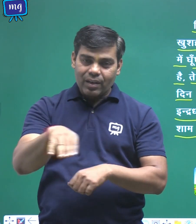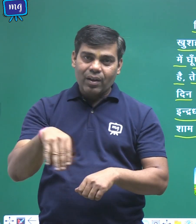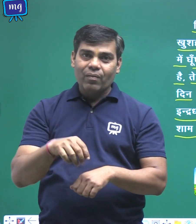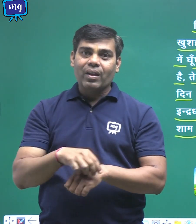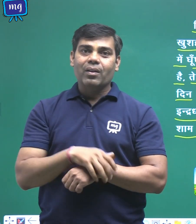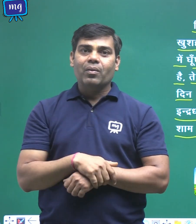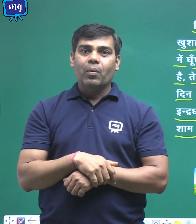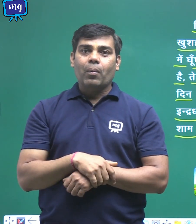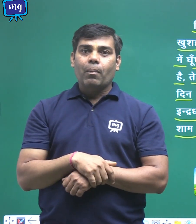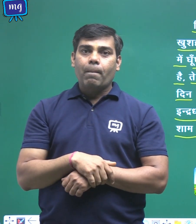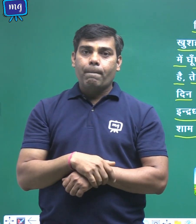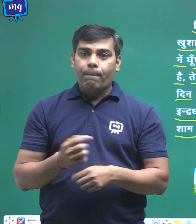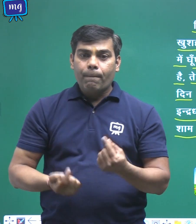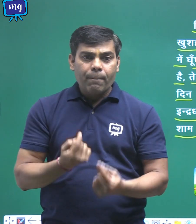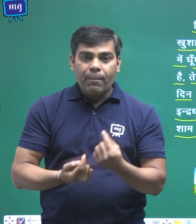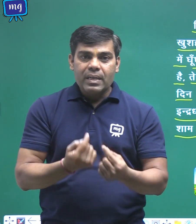फसल भी